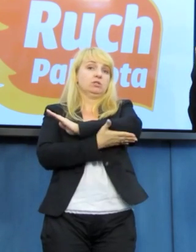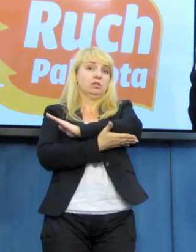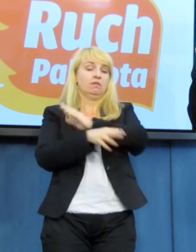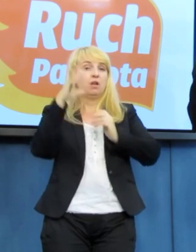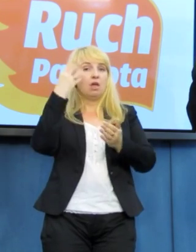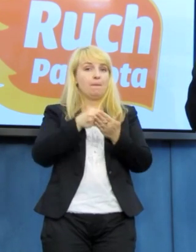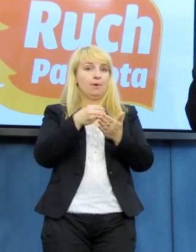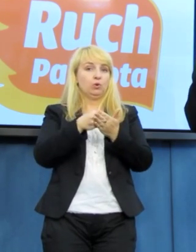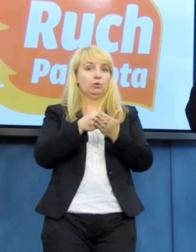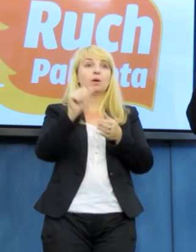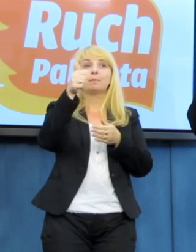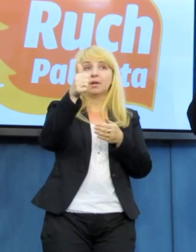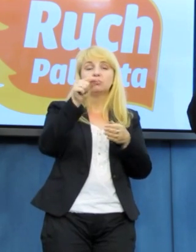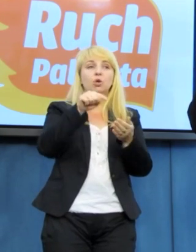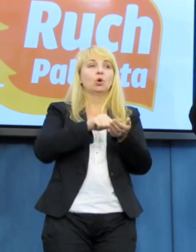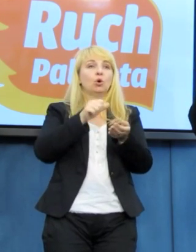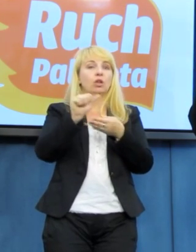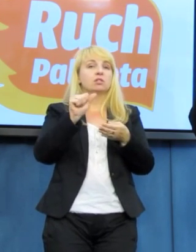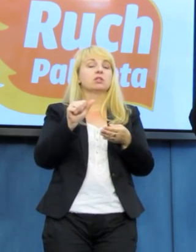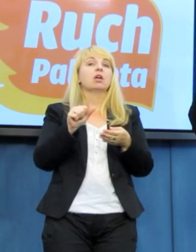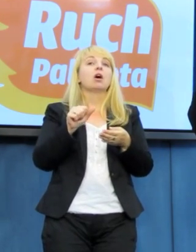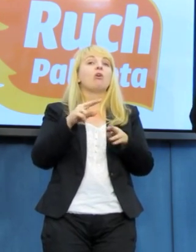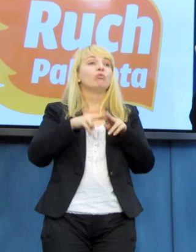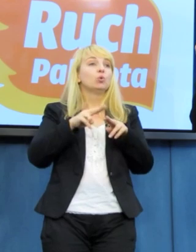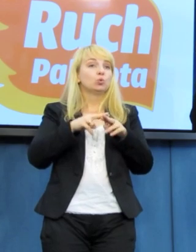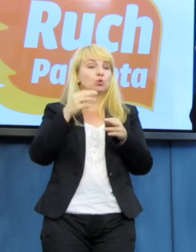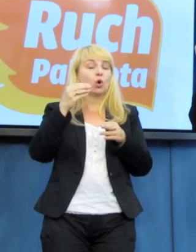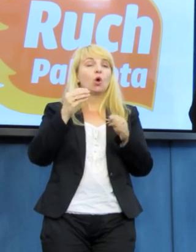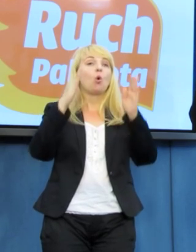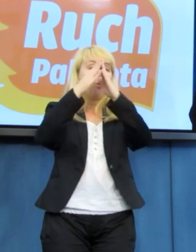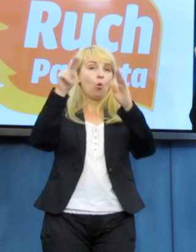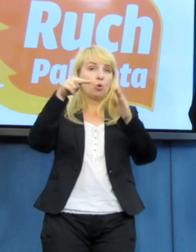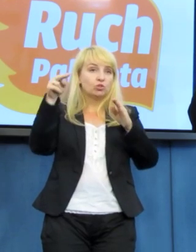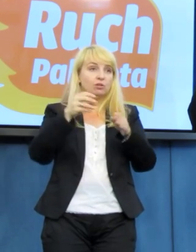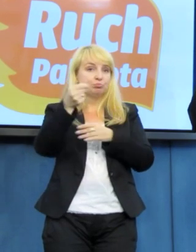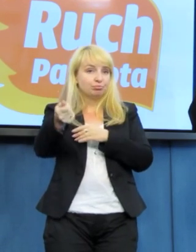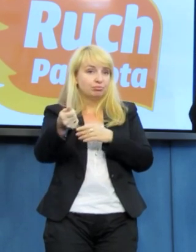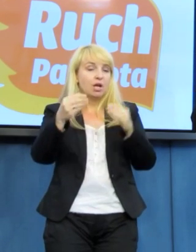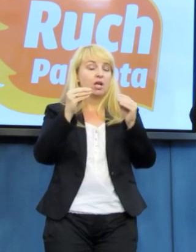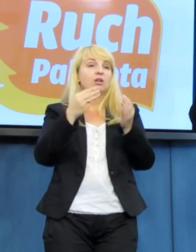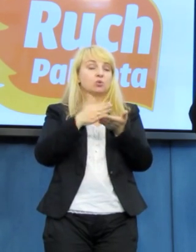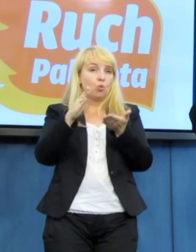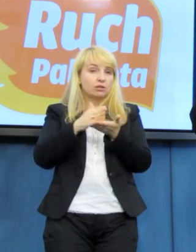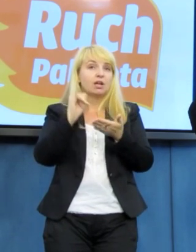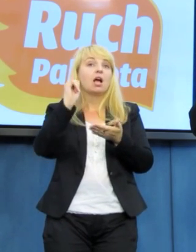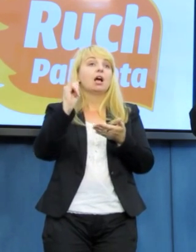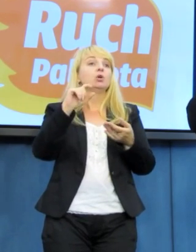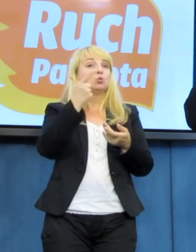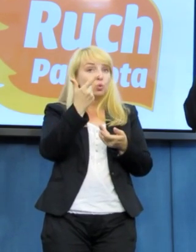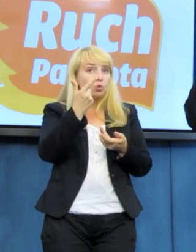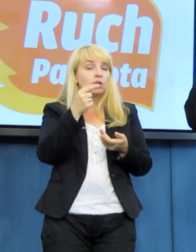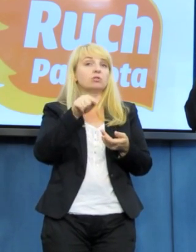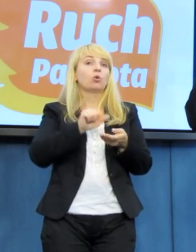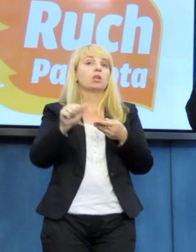jest składka z tytułu składki płaconej przez Fundusz Kościelny i druga podstawa z tytułu składki opłacanej